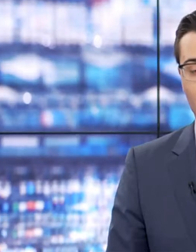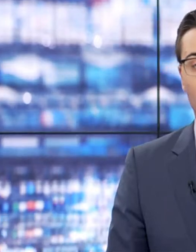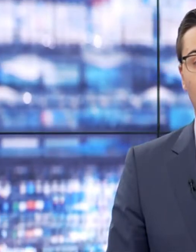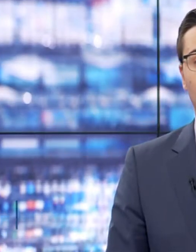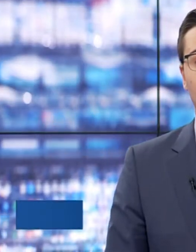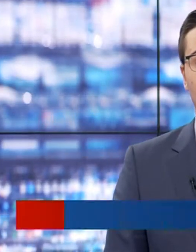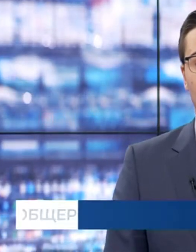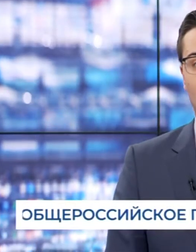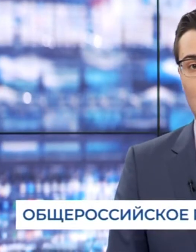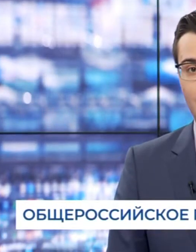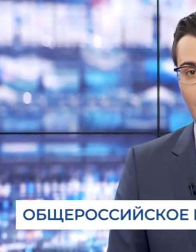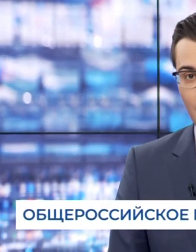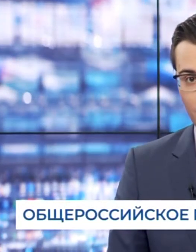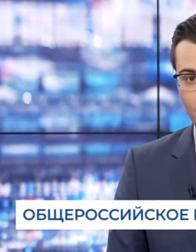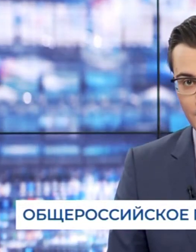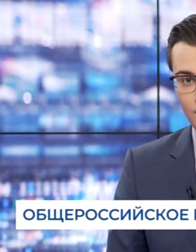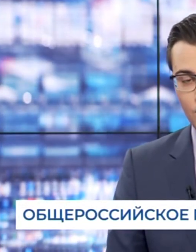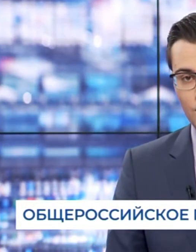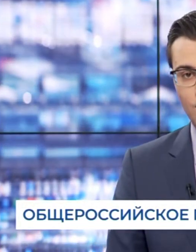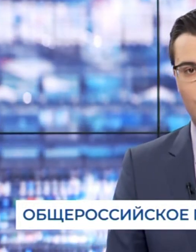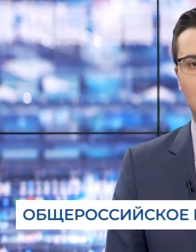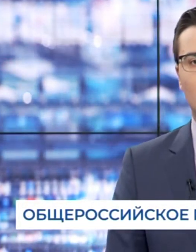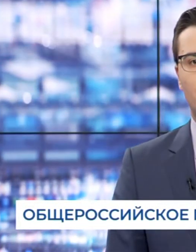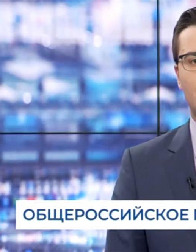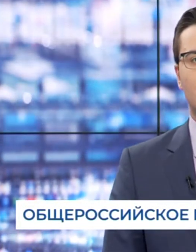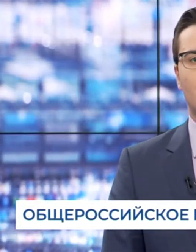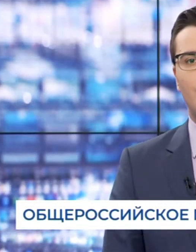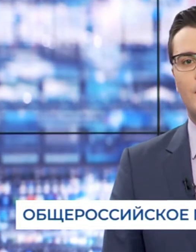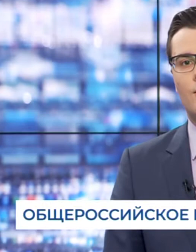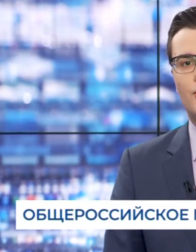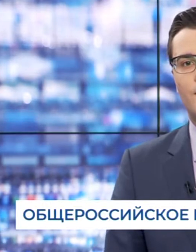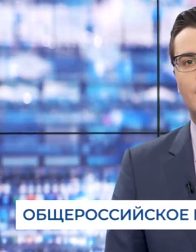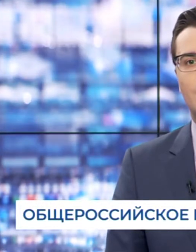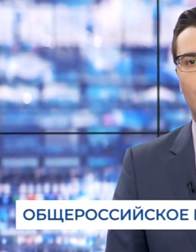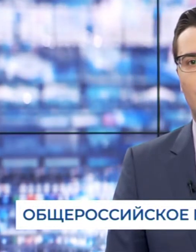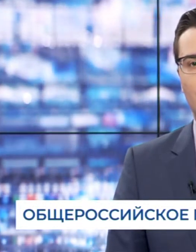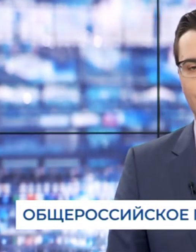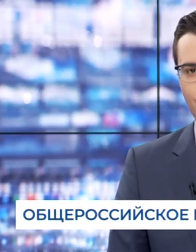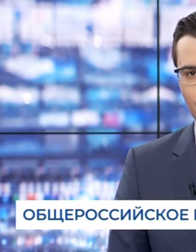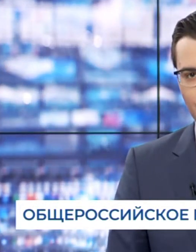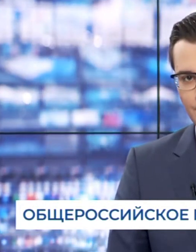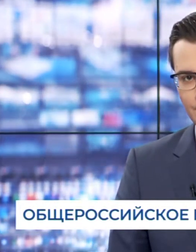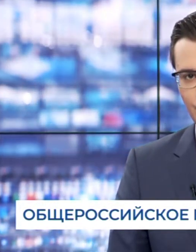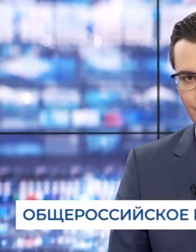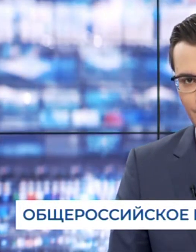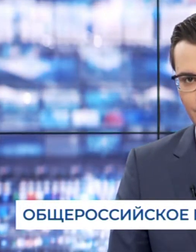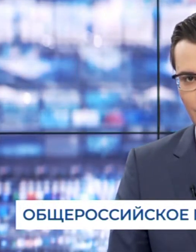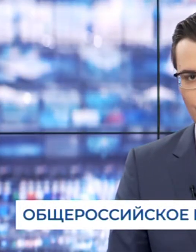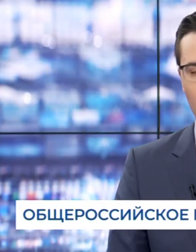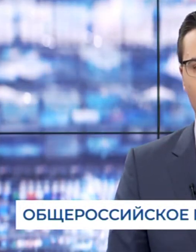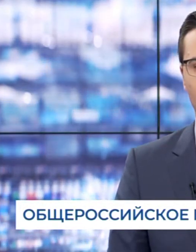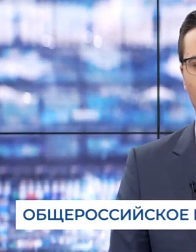сегодня главный день голосования по поправкам в конституцию в тюменской области свое мнение уже выразили более шестисот семидесяти шести